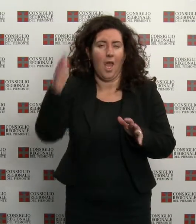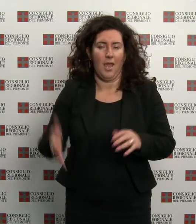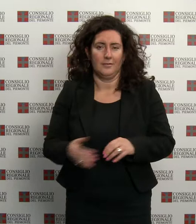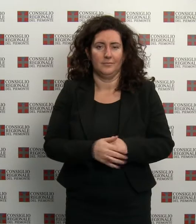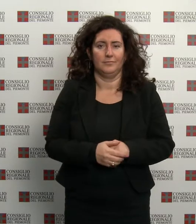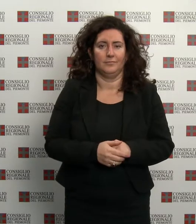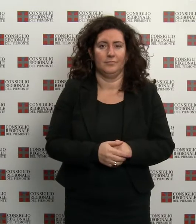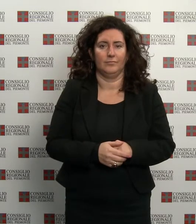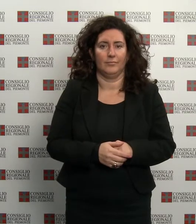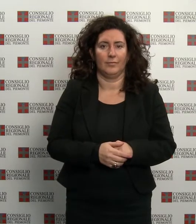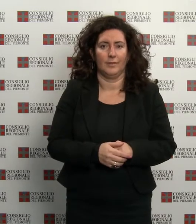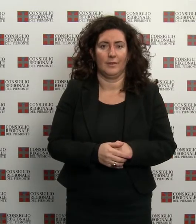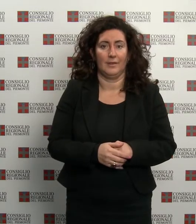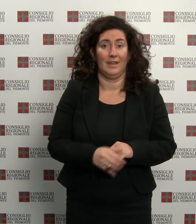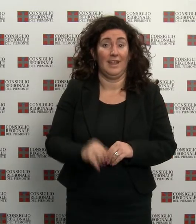Ridotte le indennità.